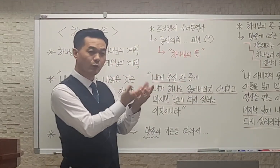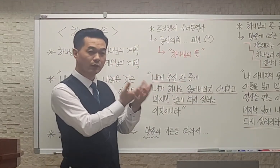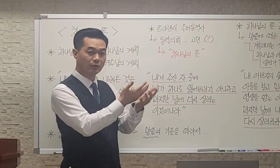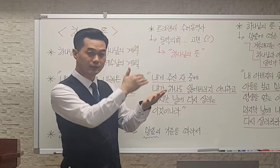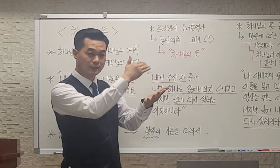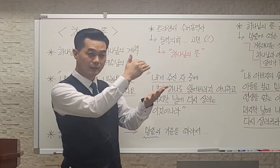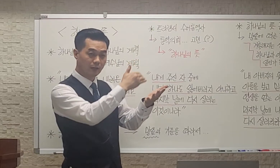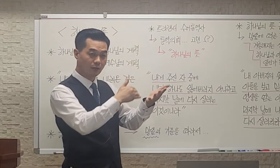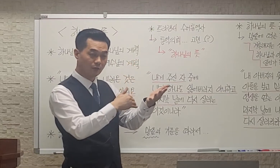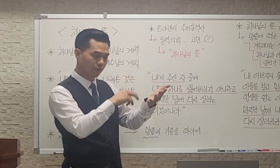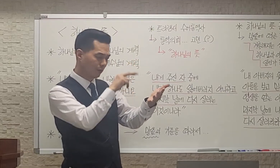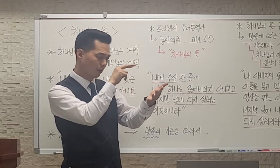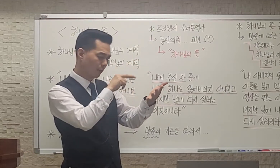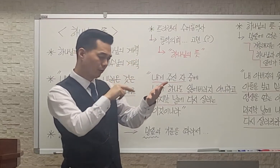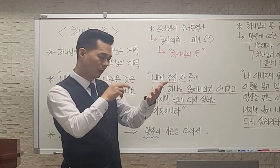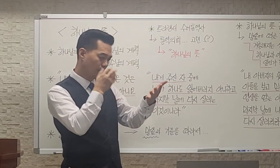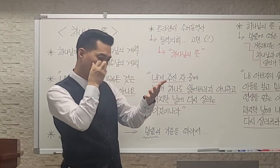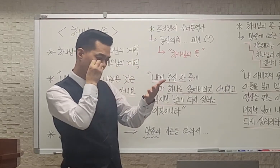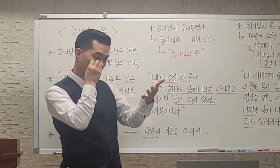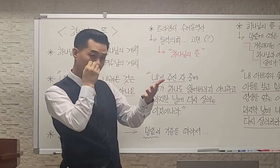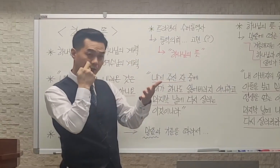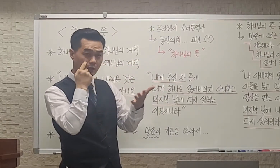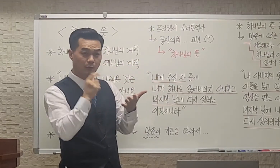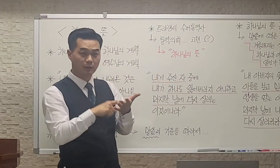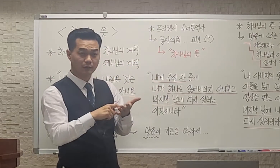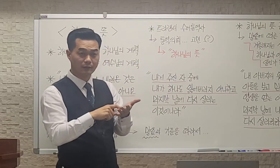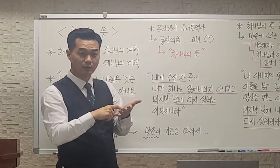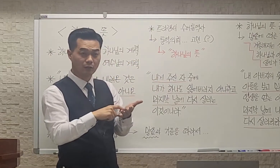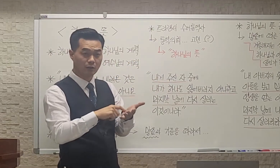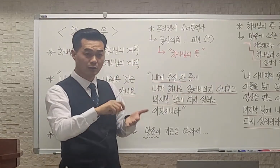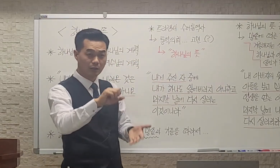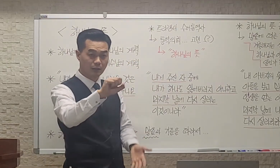같은 거 있을 거 아니에요. 이렇게 보다가 이상함을 발견했어요.